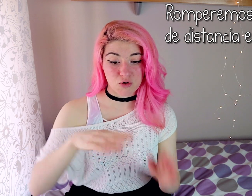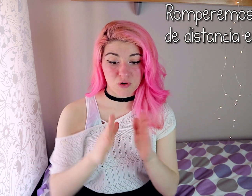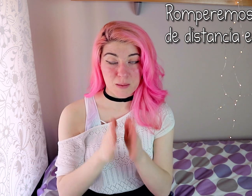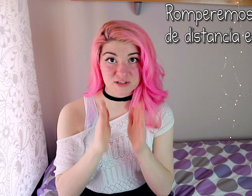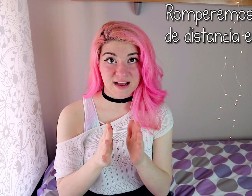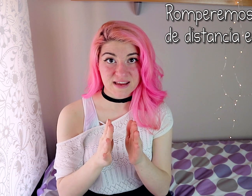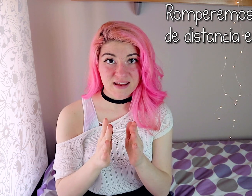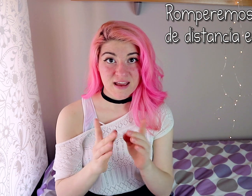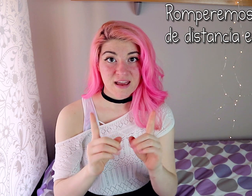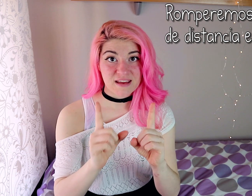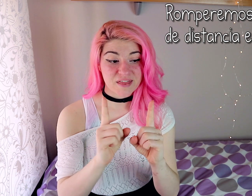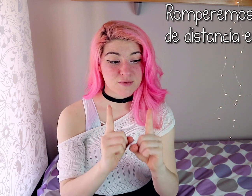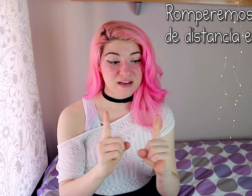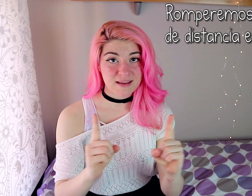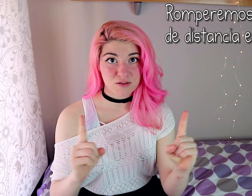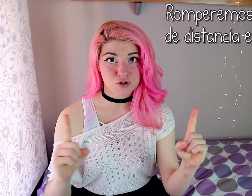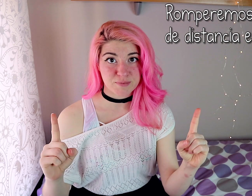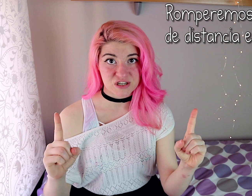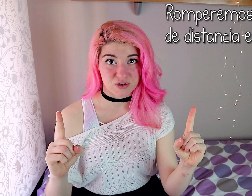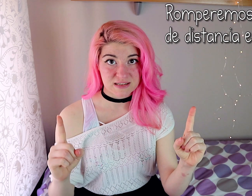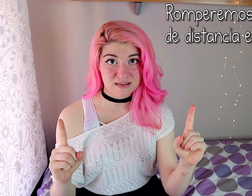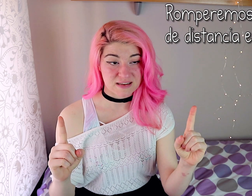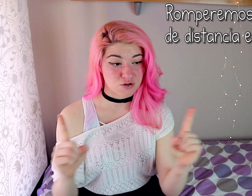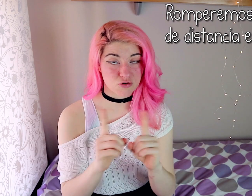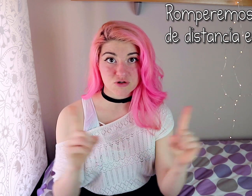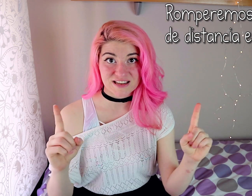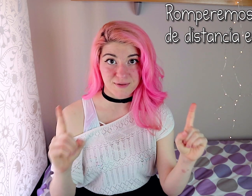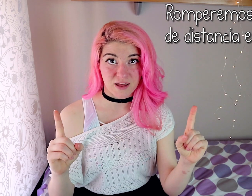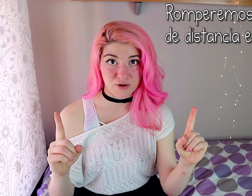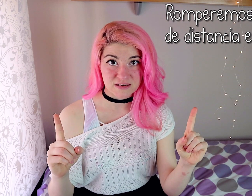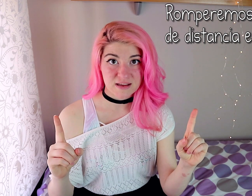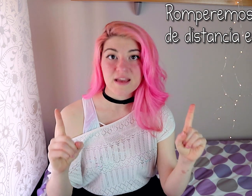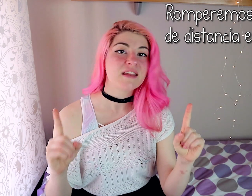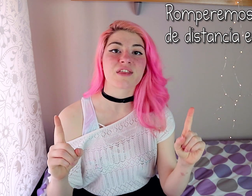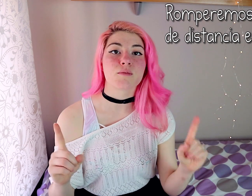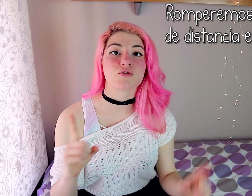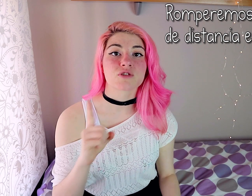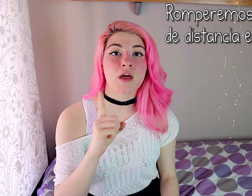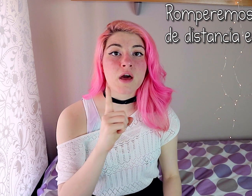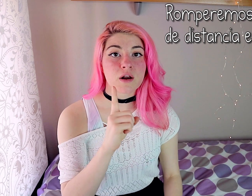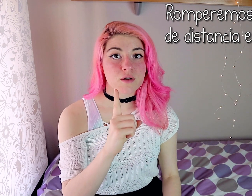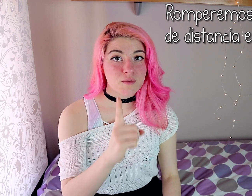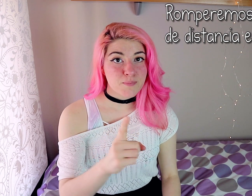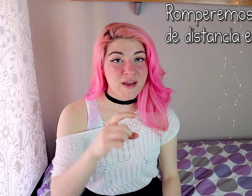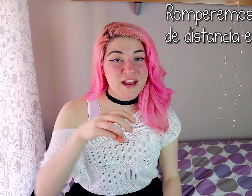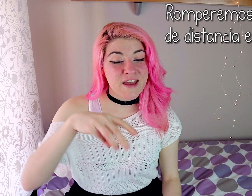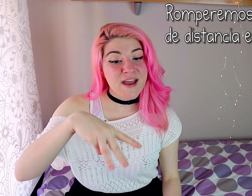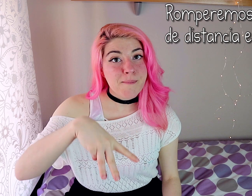lo colocamos aquí y hacemos aquí dos personas. Que estos son los clasificadores. Y hacemos romperemos